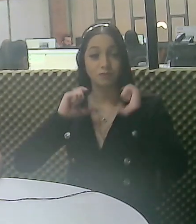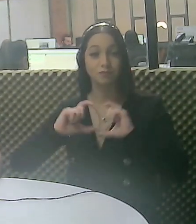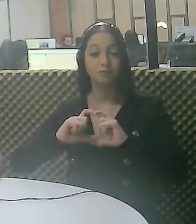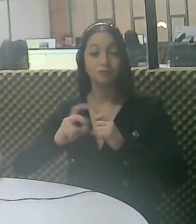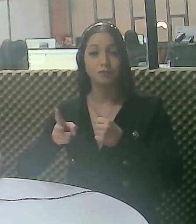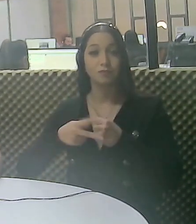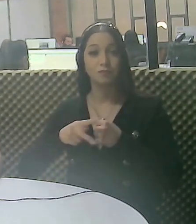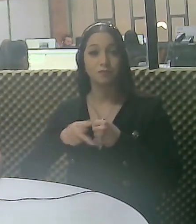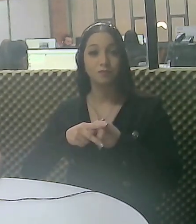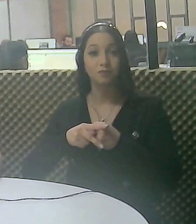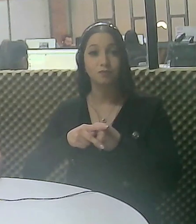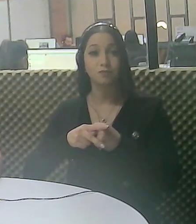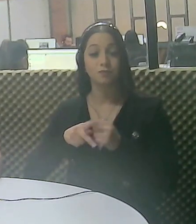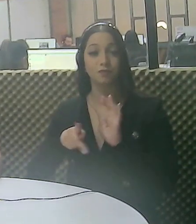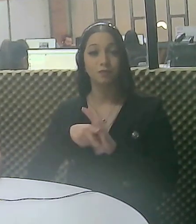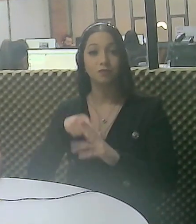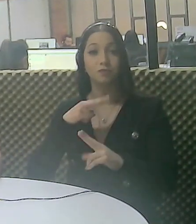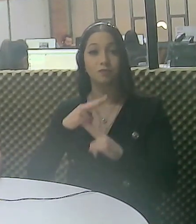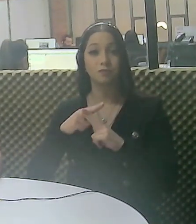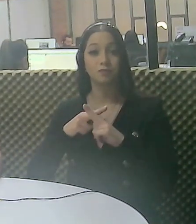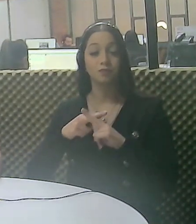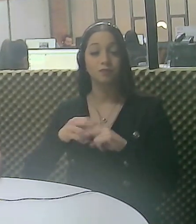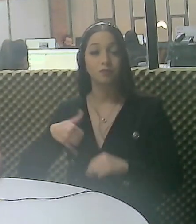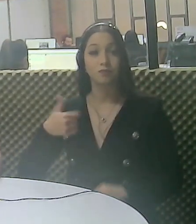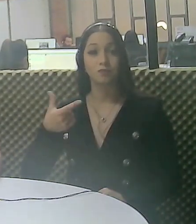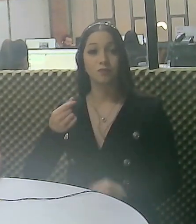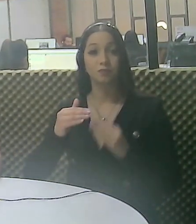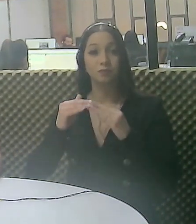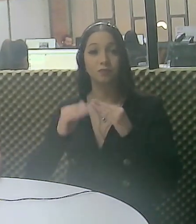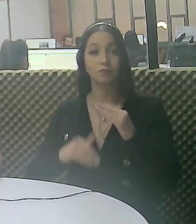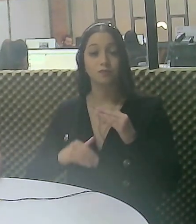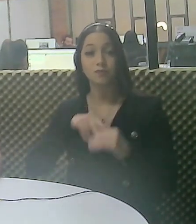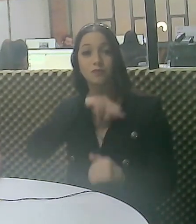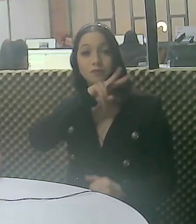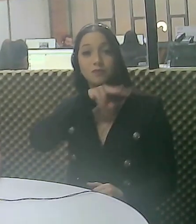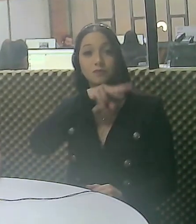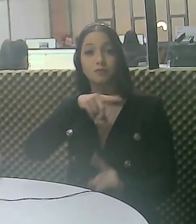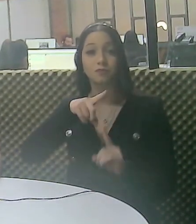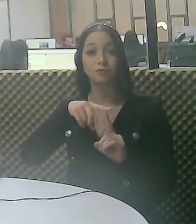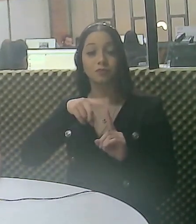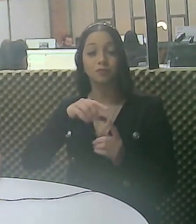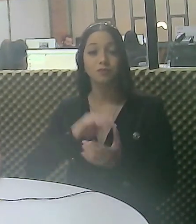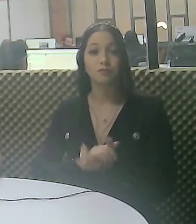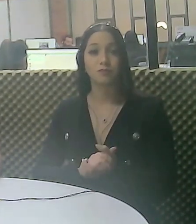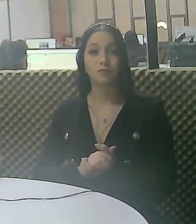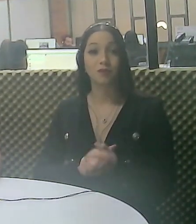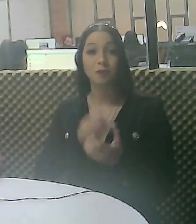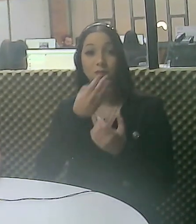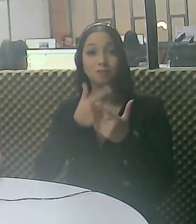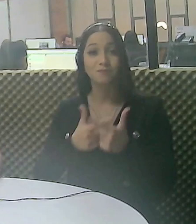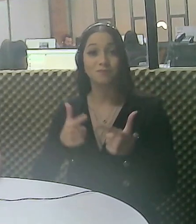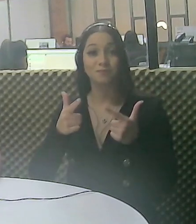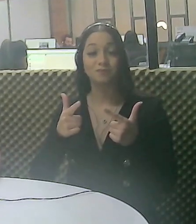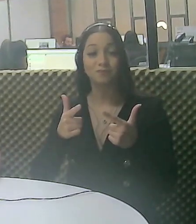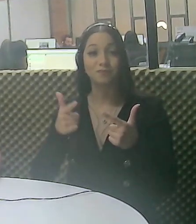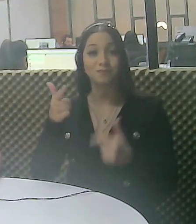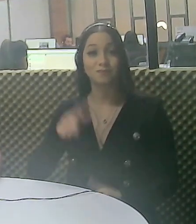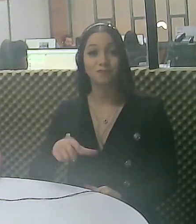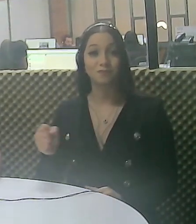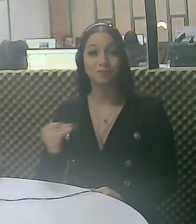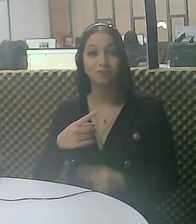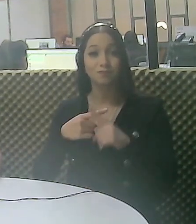Campeonato Brasileiro Loterias Caixa de Atletismo Sub-20 em Cascavel, no Paraná. Desejamos boa sorte em mais